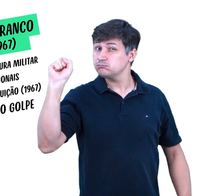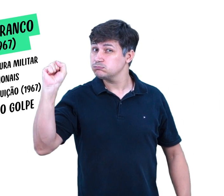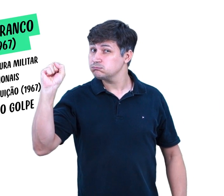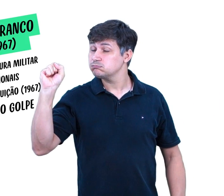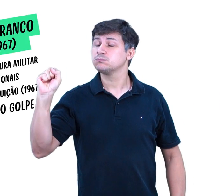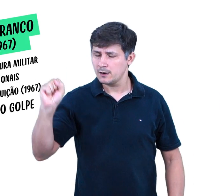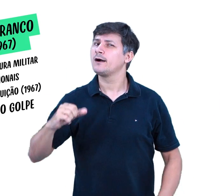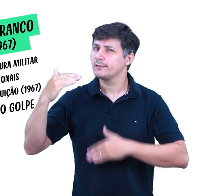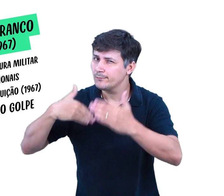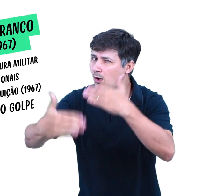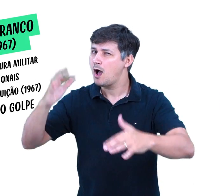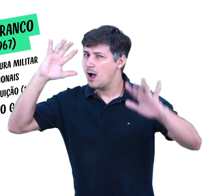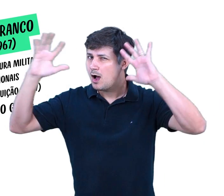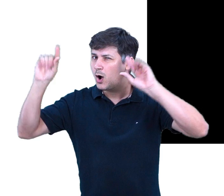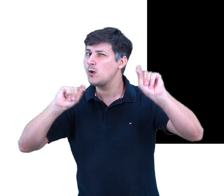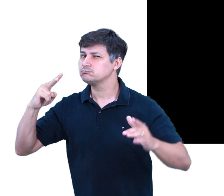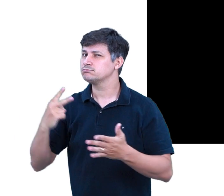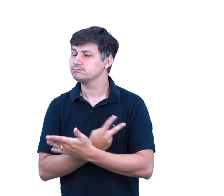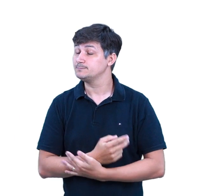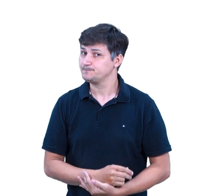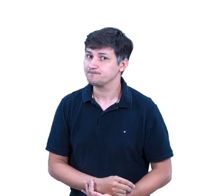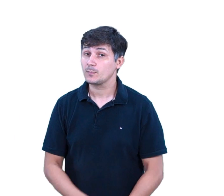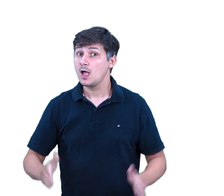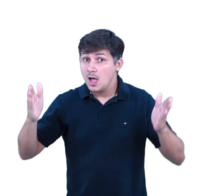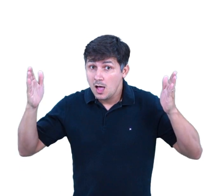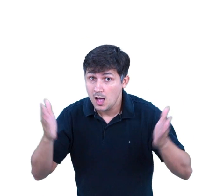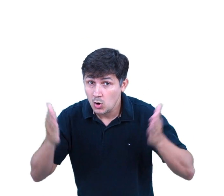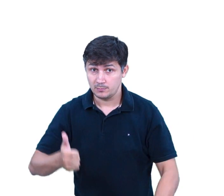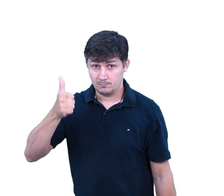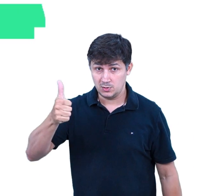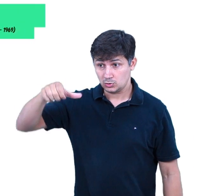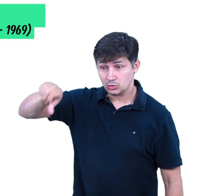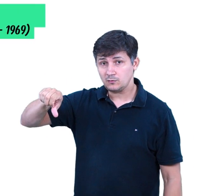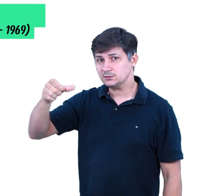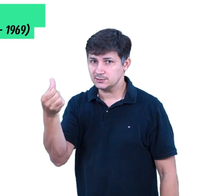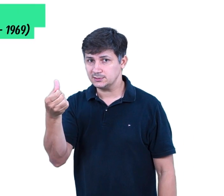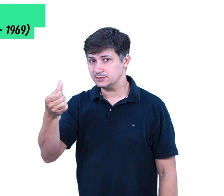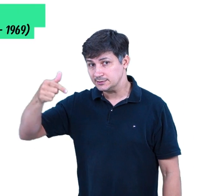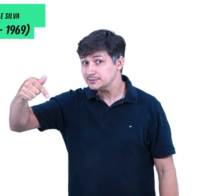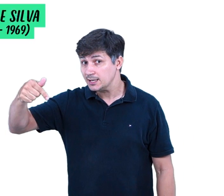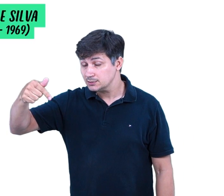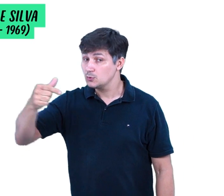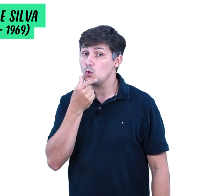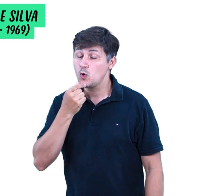Com isso, já dá para ter ideia do que viria por aí, né? Agora, em 1967, Costa e